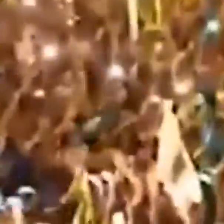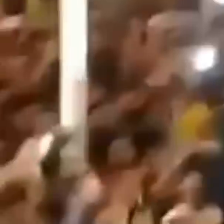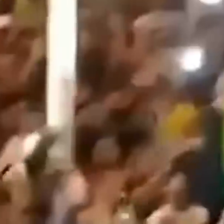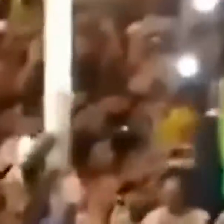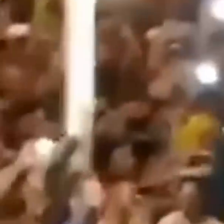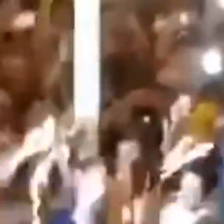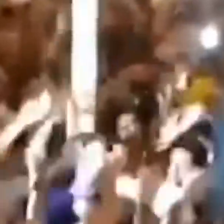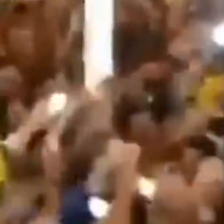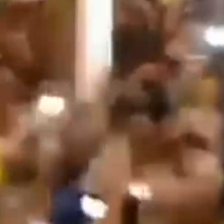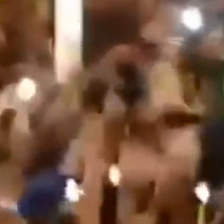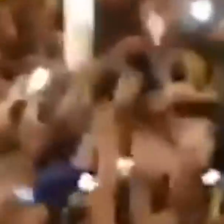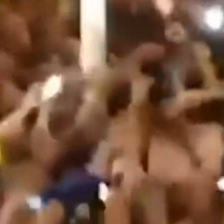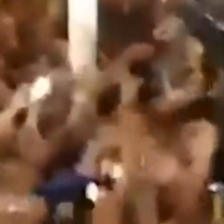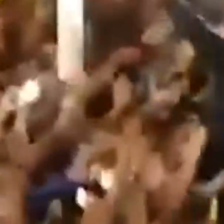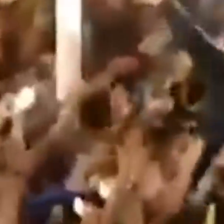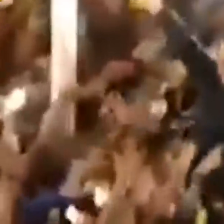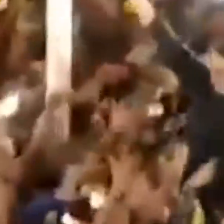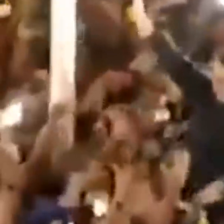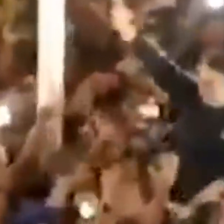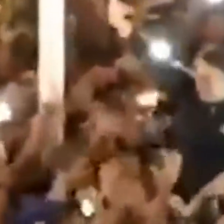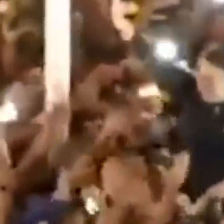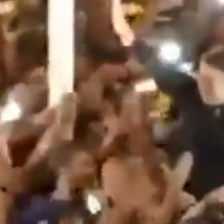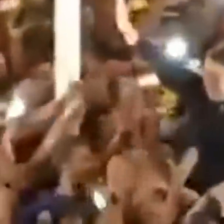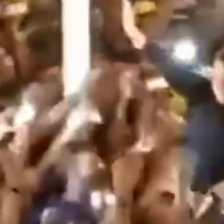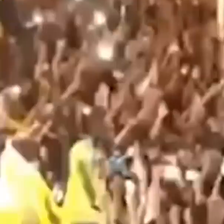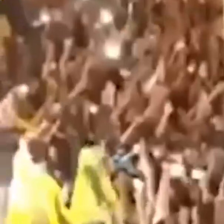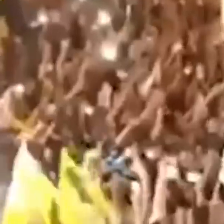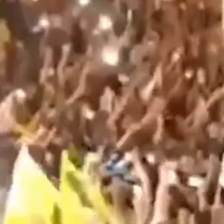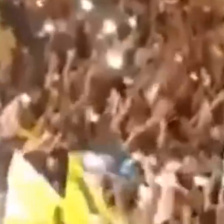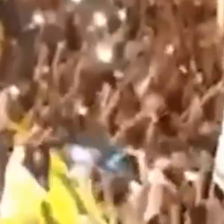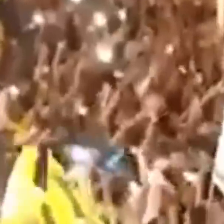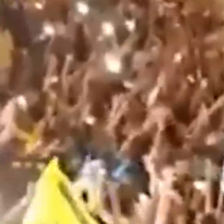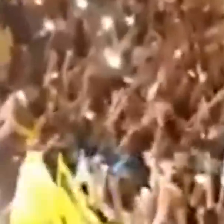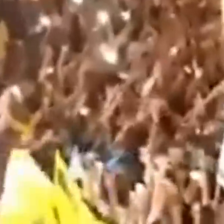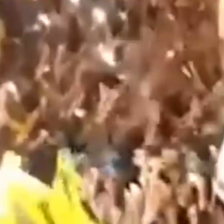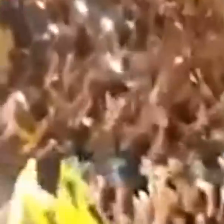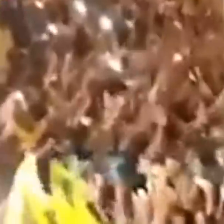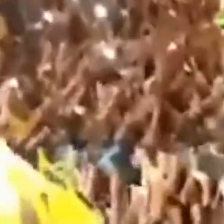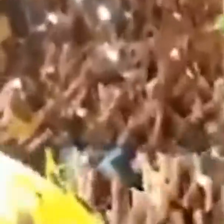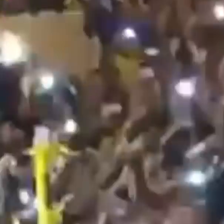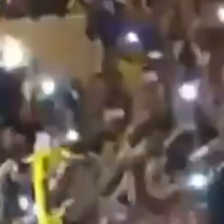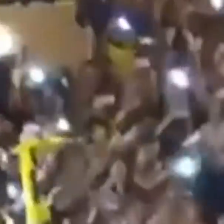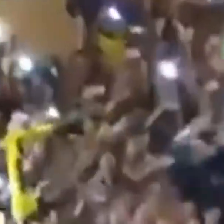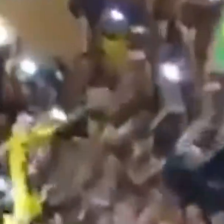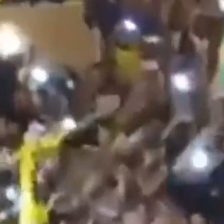dizer. Nossa gente unida por um país novo,